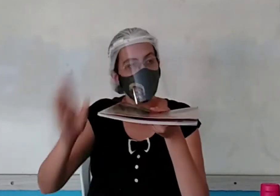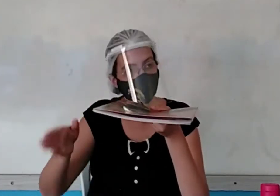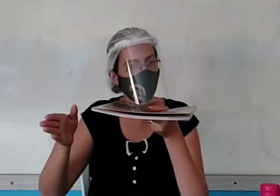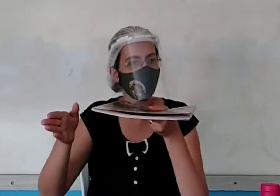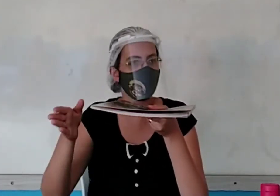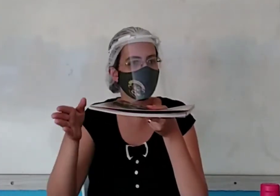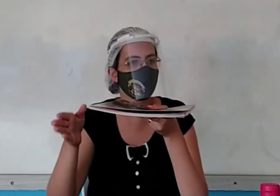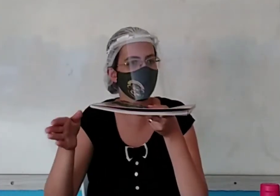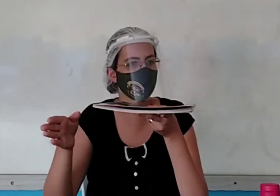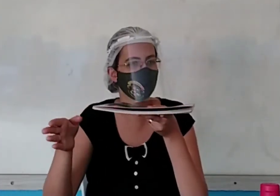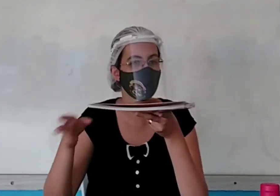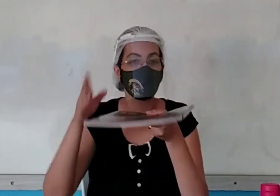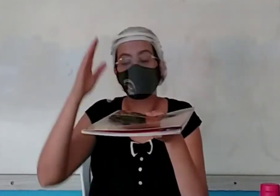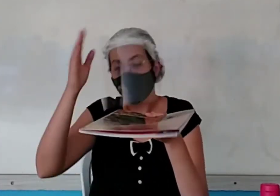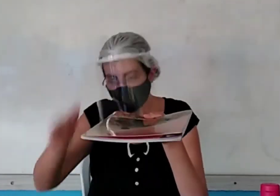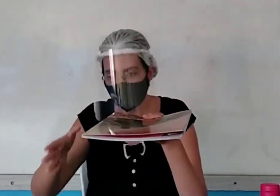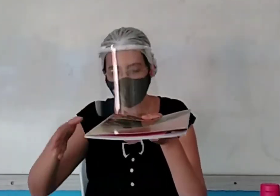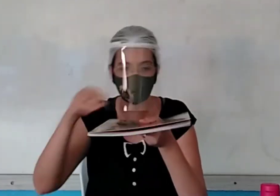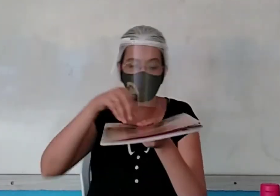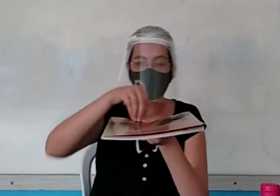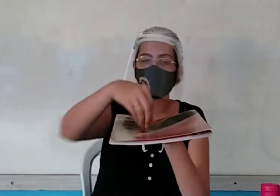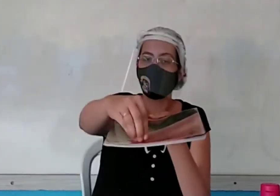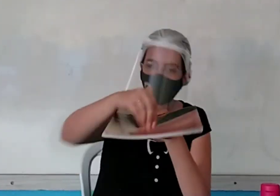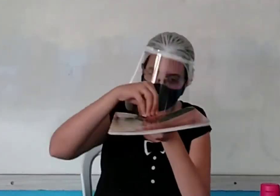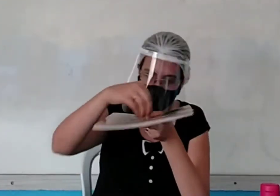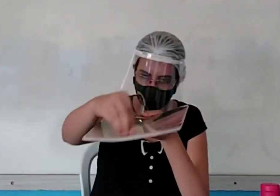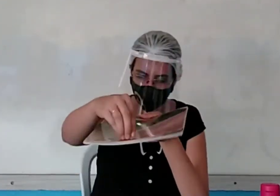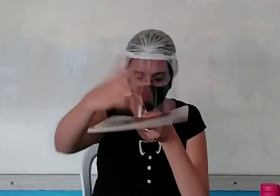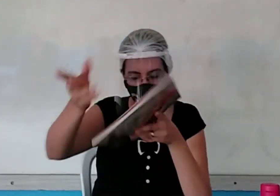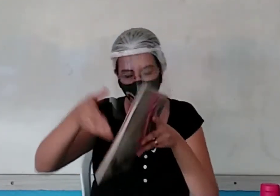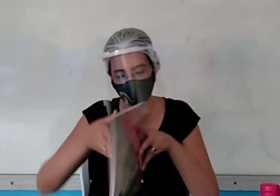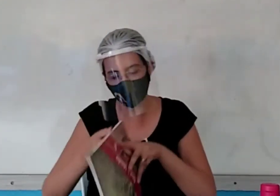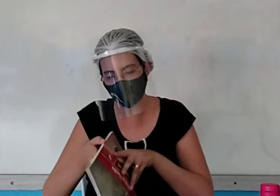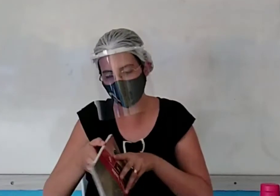lado da faixa. Perto da faixa. Mas na faixa, você não atravessa.